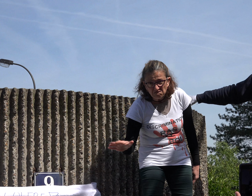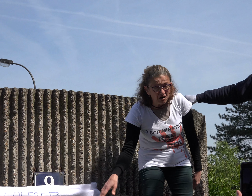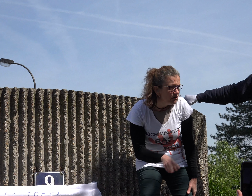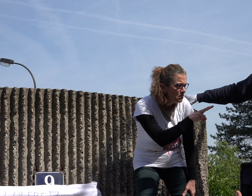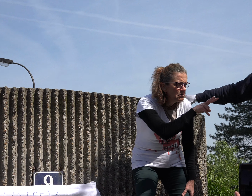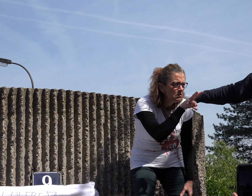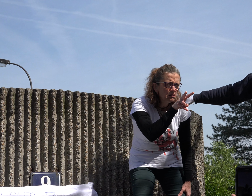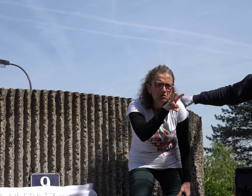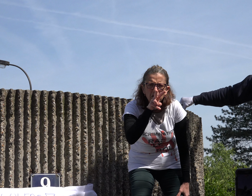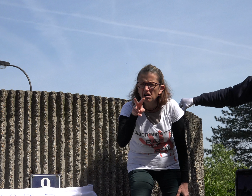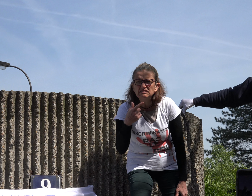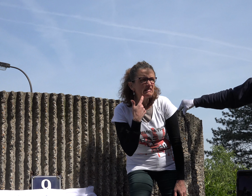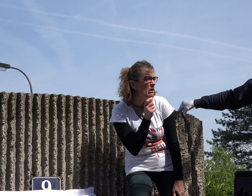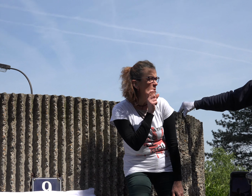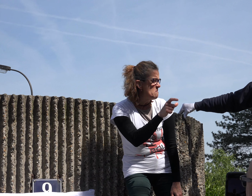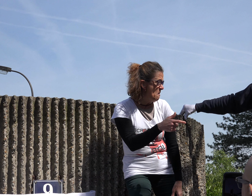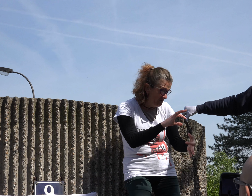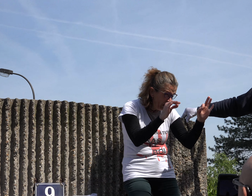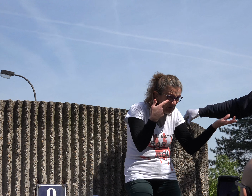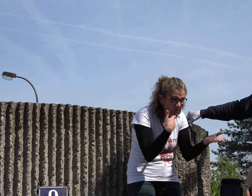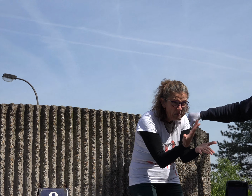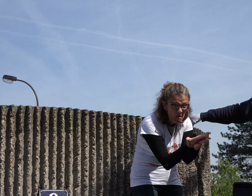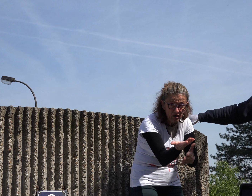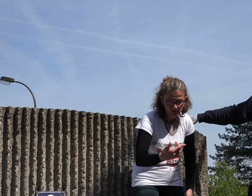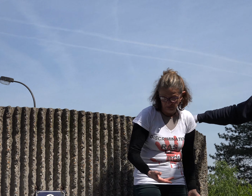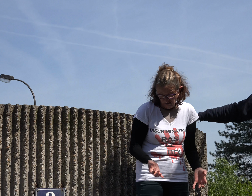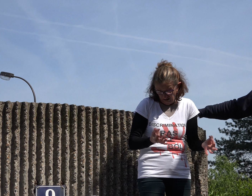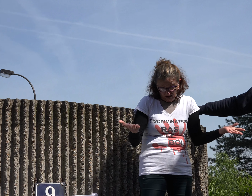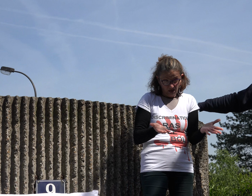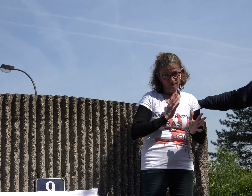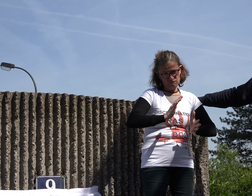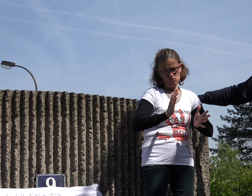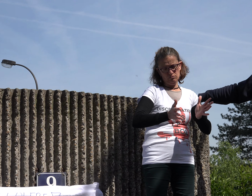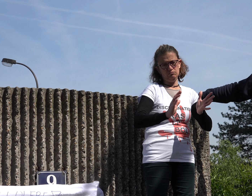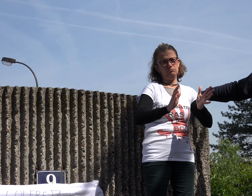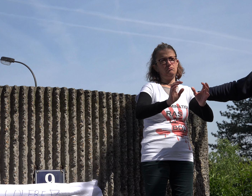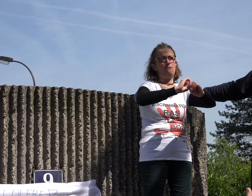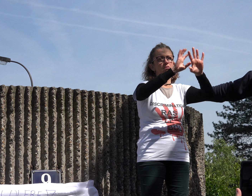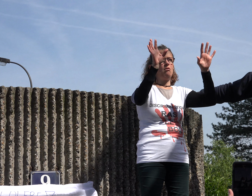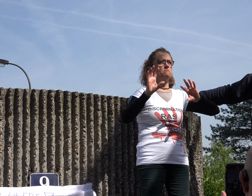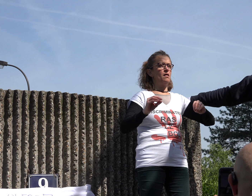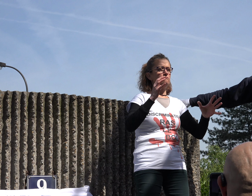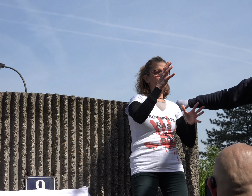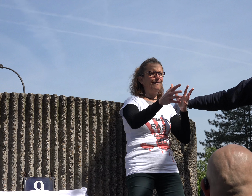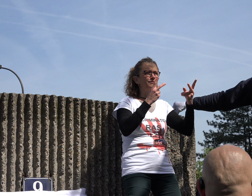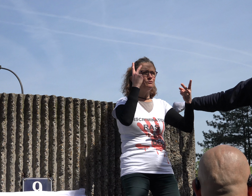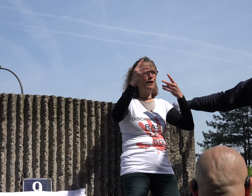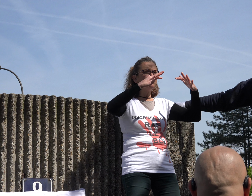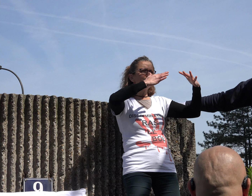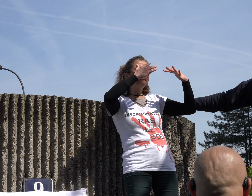Impossible, même les enfants, lire le sous-titrage, de quoi ce mot-là, ça parle de quoi? En langue des signes, tout c'est clair, il y a les